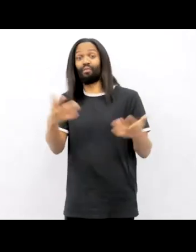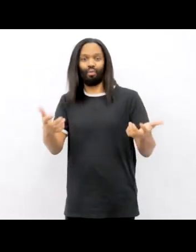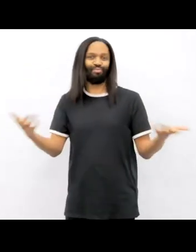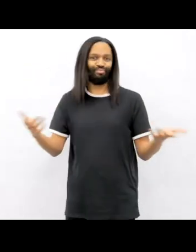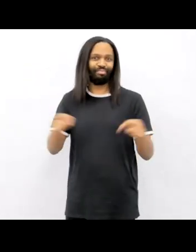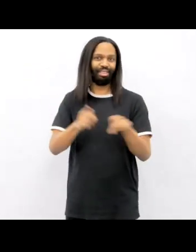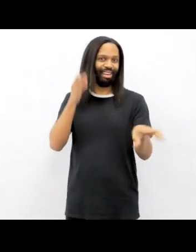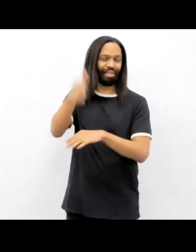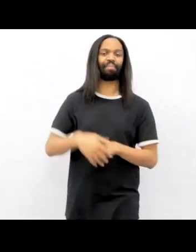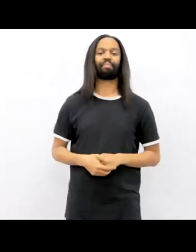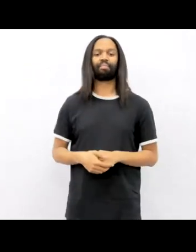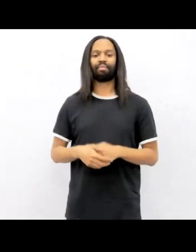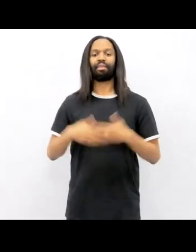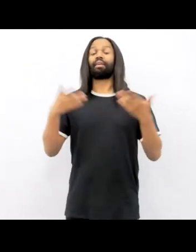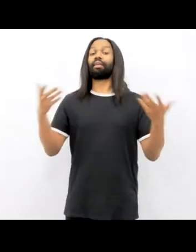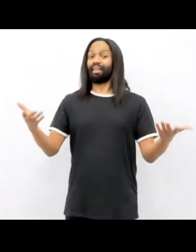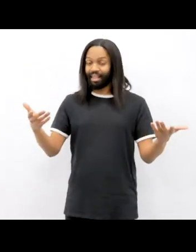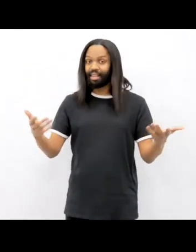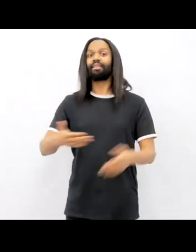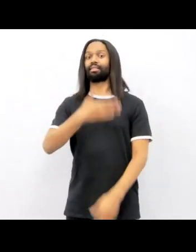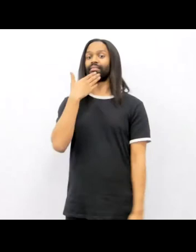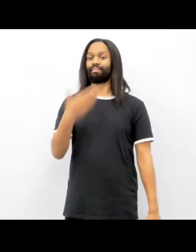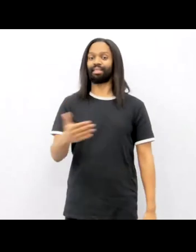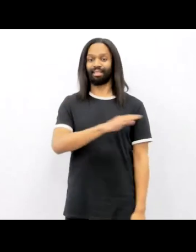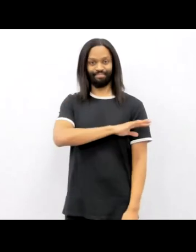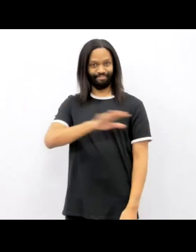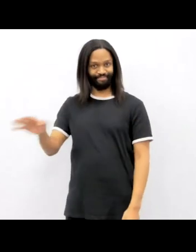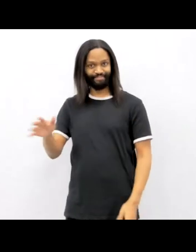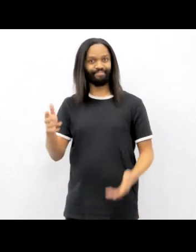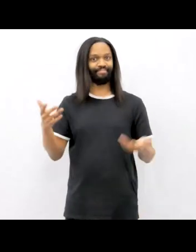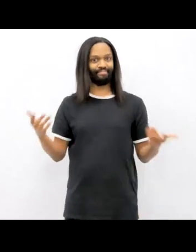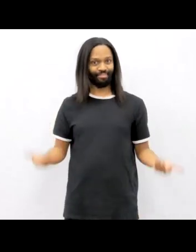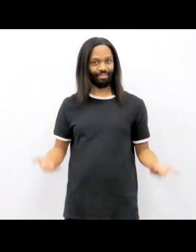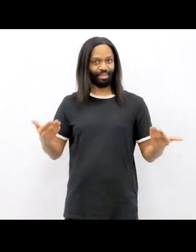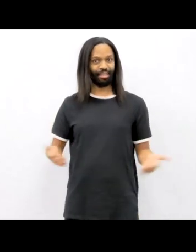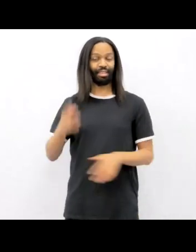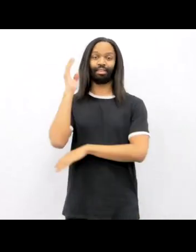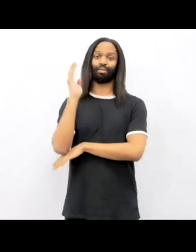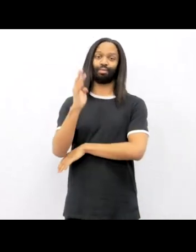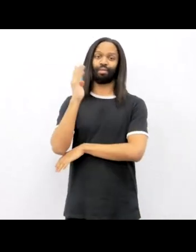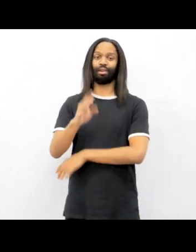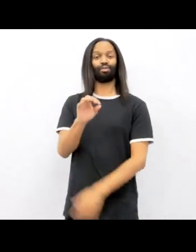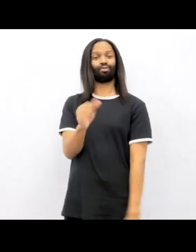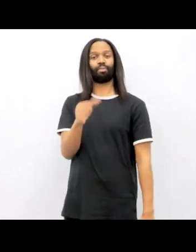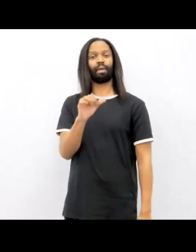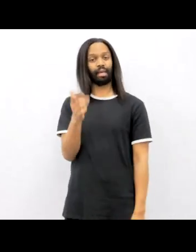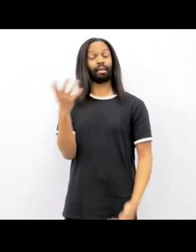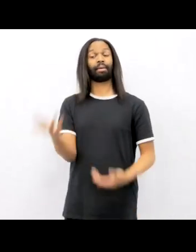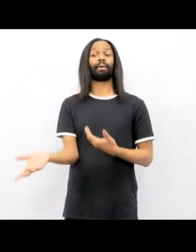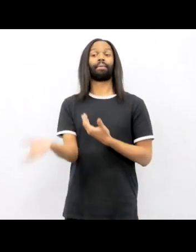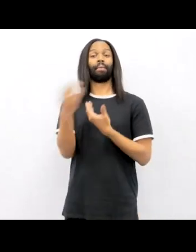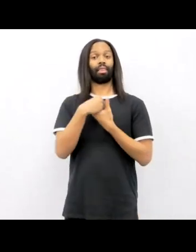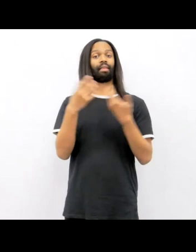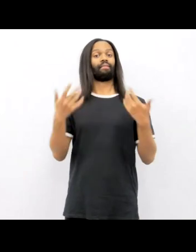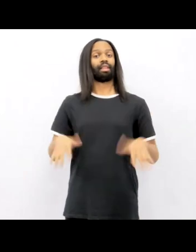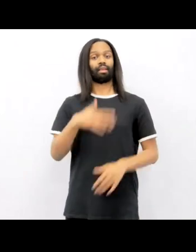il me reste à vous remercier d'avoir participé à cette conférence numérique et à